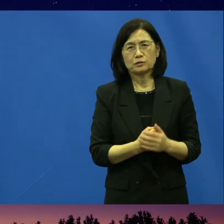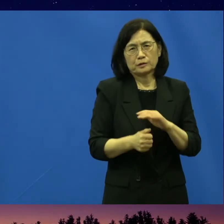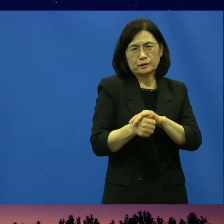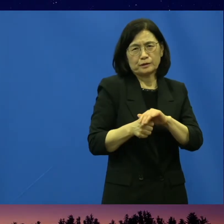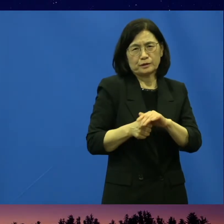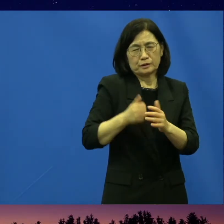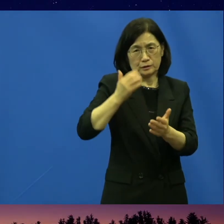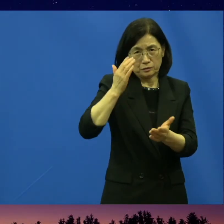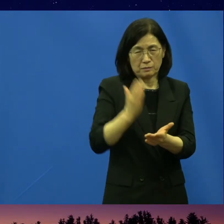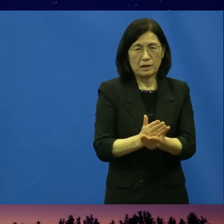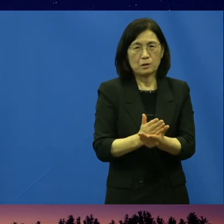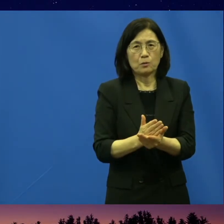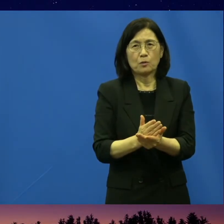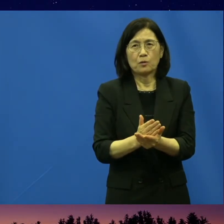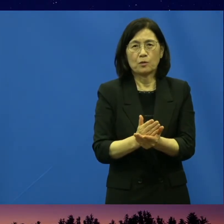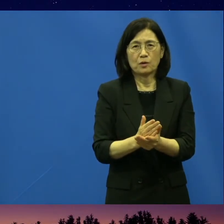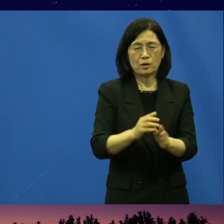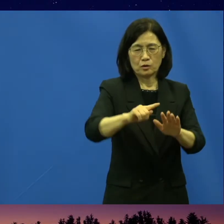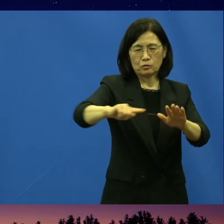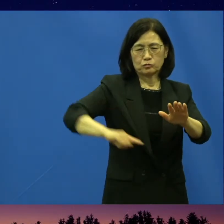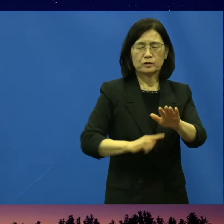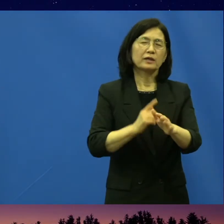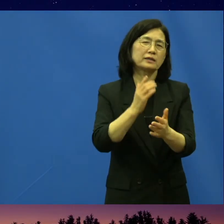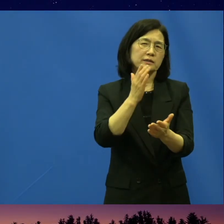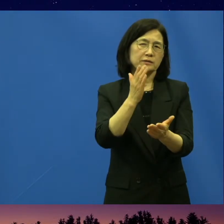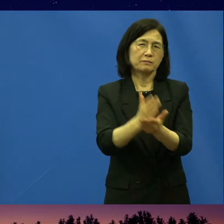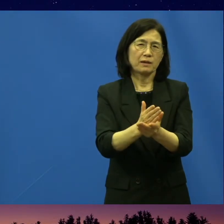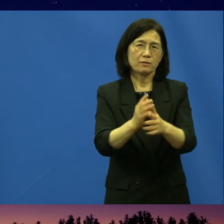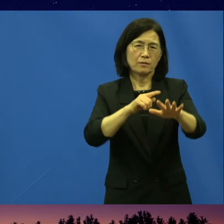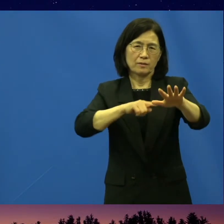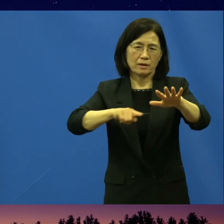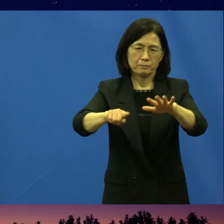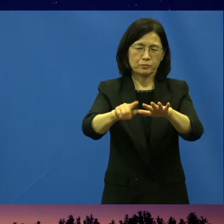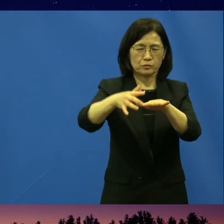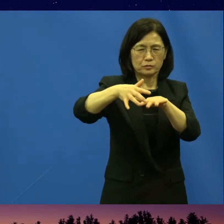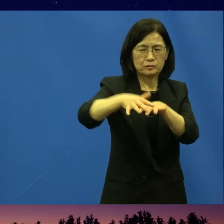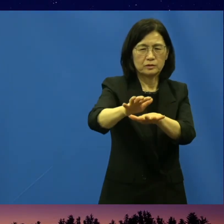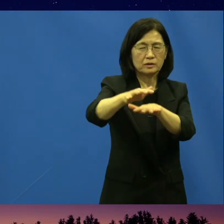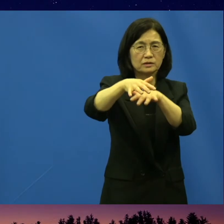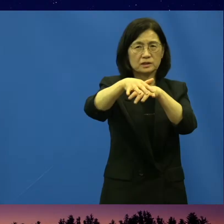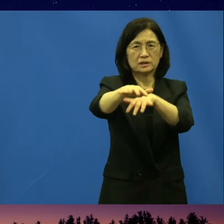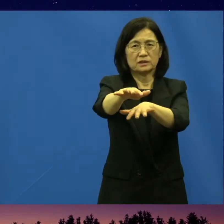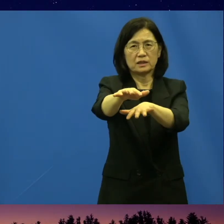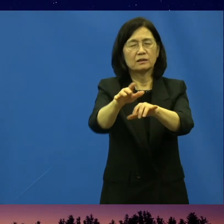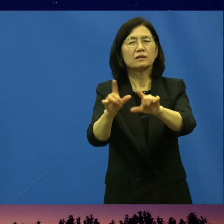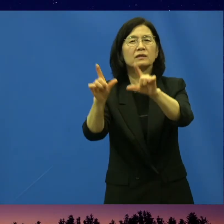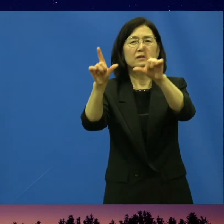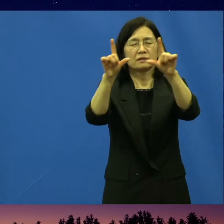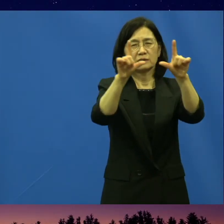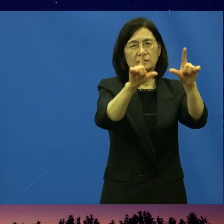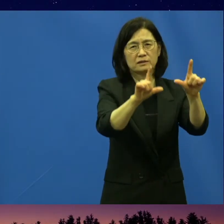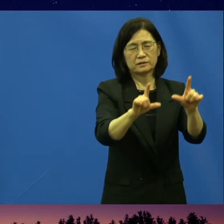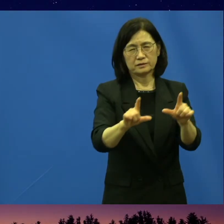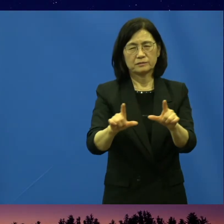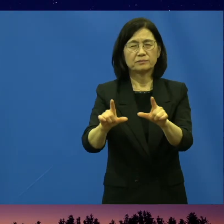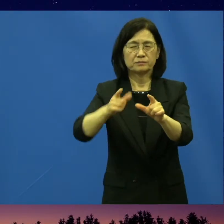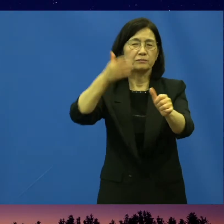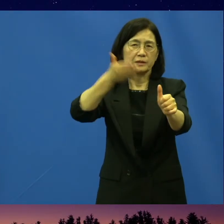의기소침하여 뒤로 물러가는 것이 아니라 앞으로 전진하는 삶을 살 수 있을 줄로